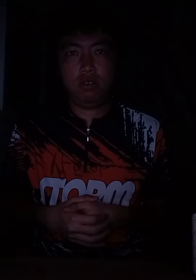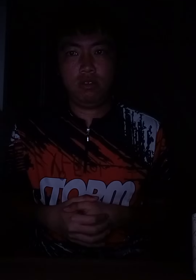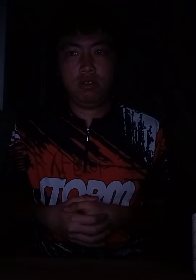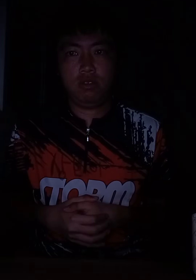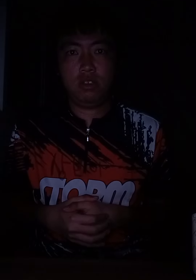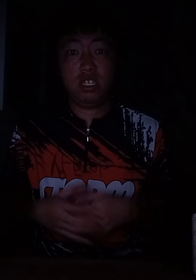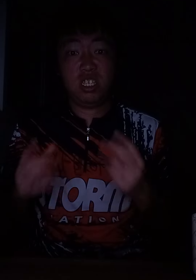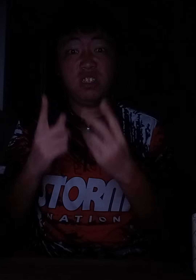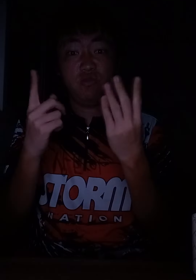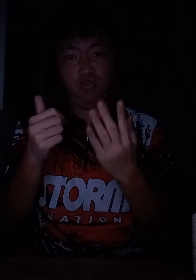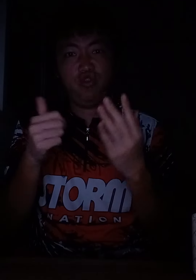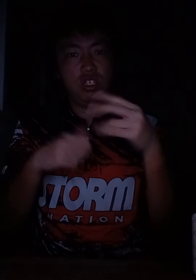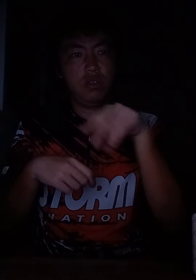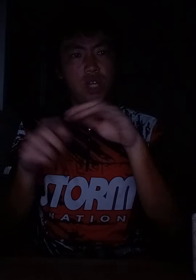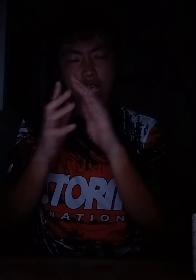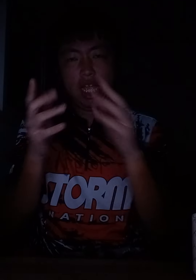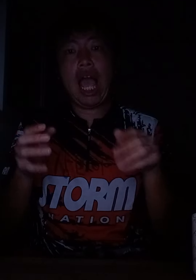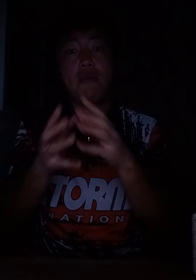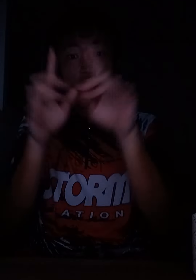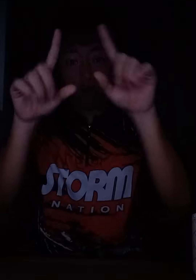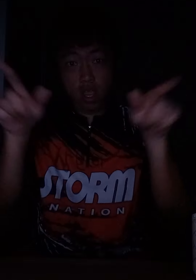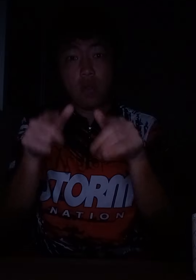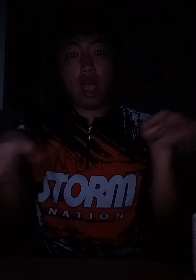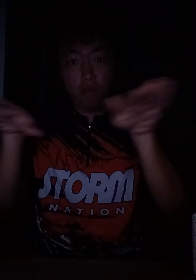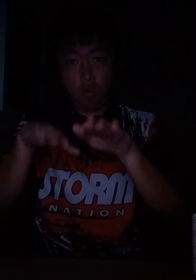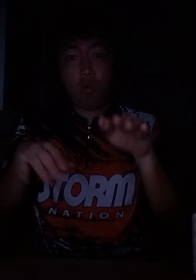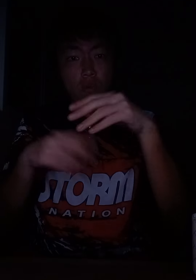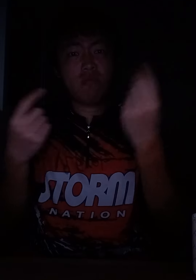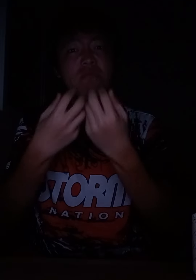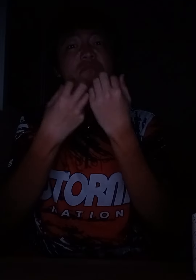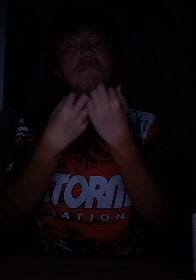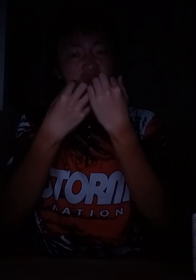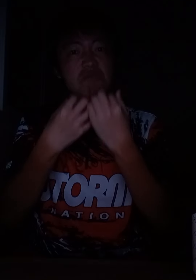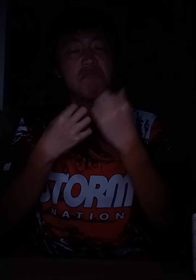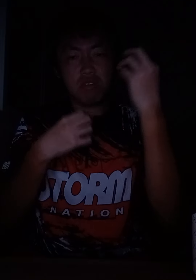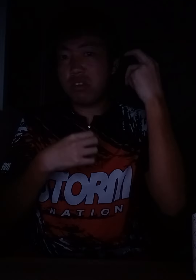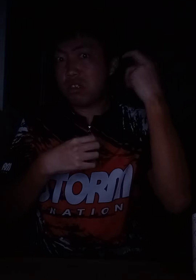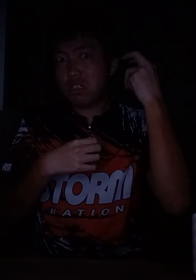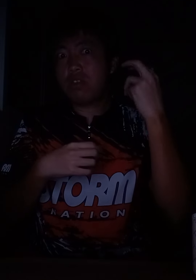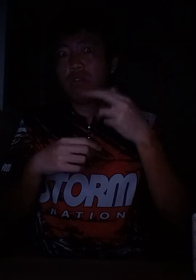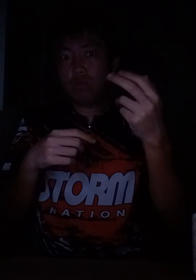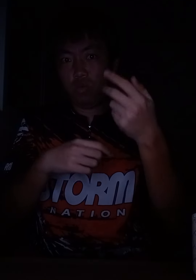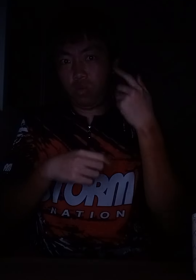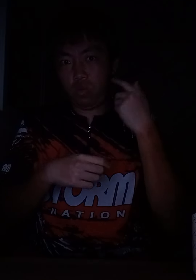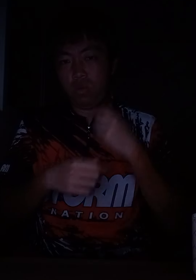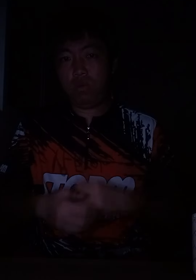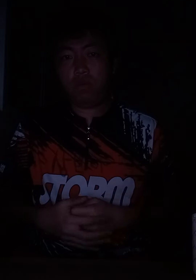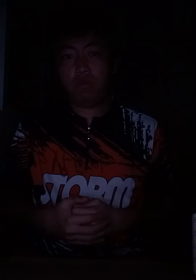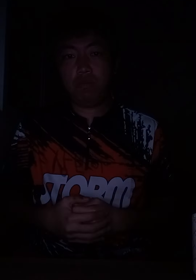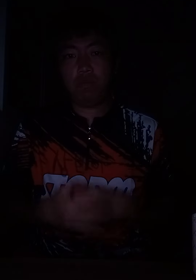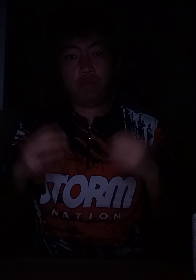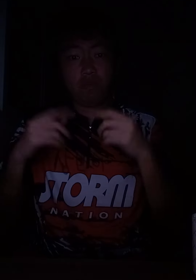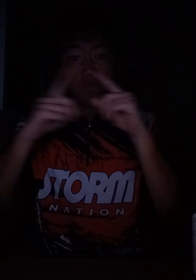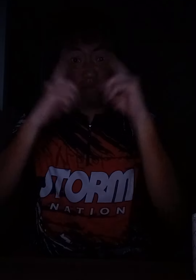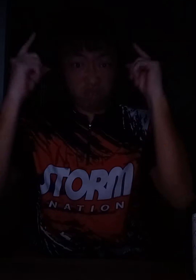지난 16일 경기 고양시에 있는 한 편의점 안으로 턱스크를 한 채 전화하는 남성이 들어옵니다. 점주가 마스크를 제대로